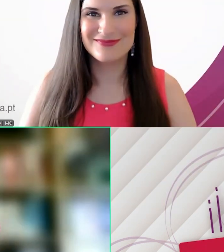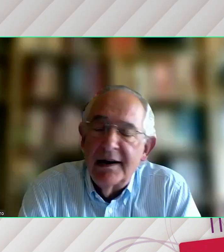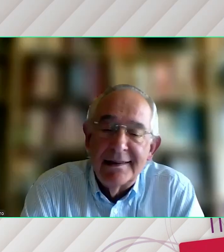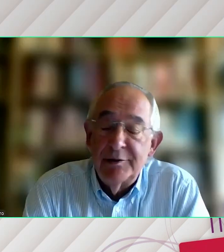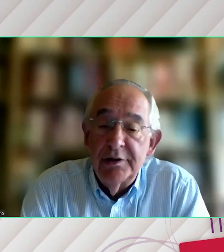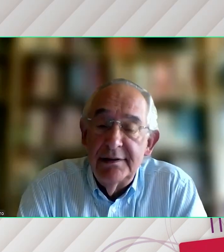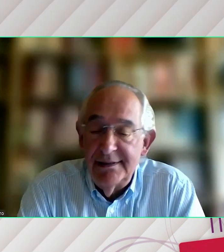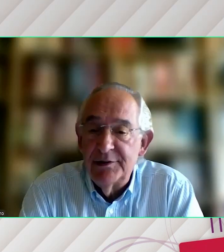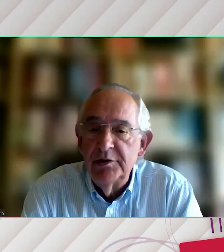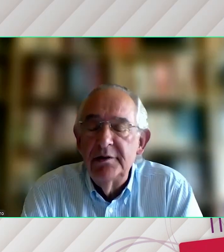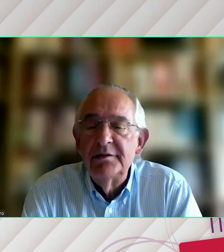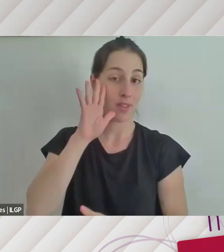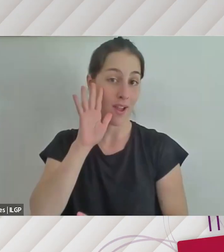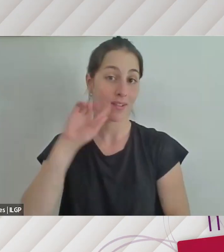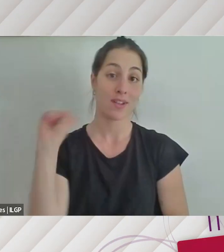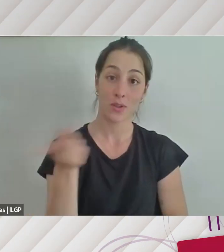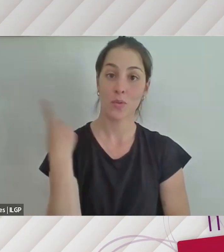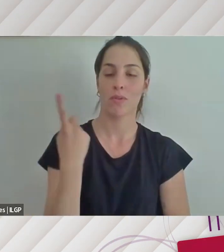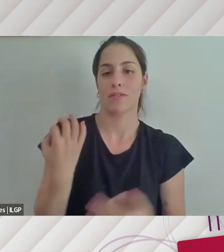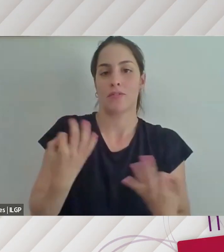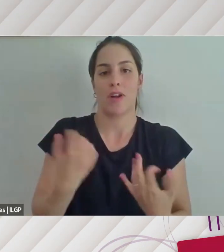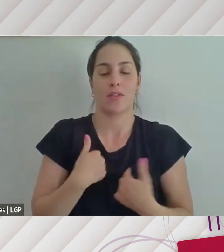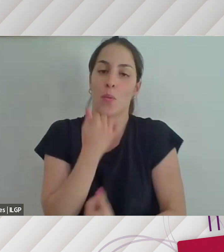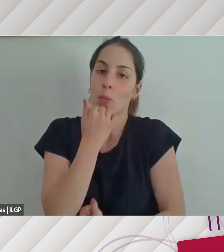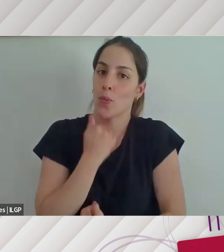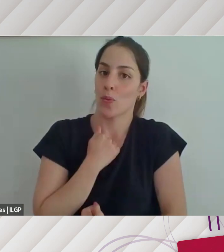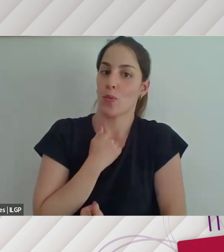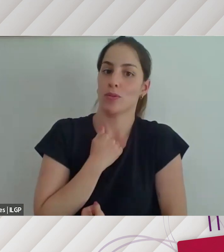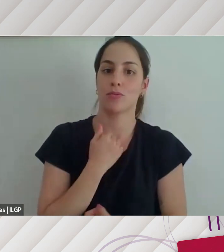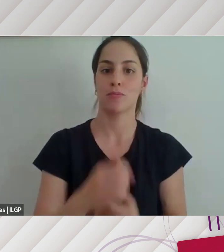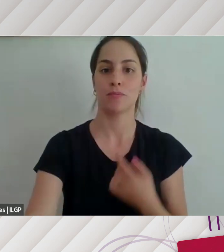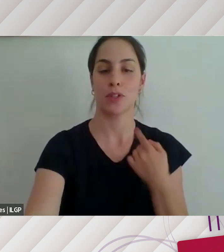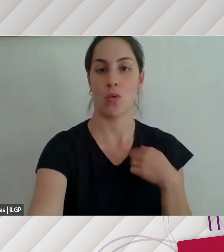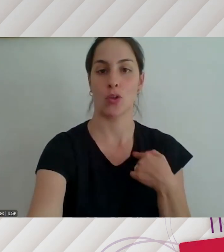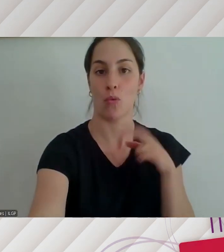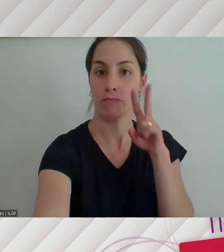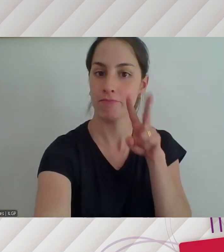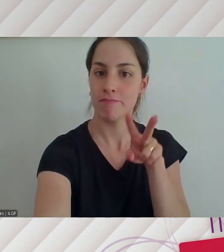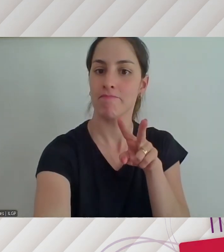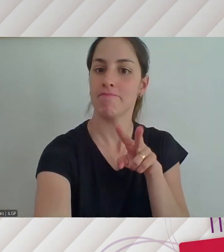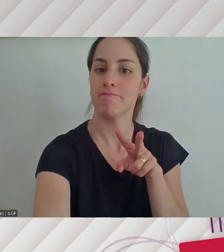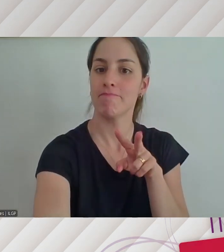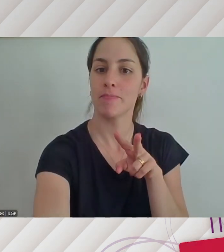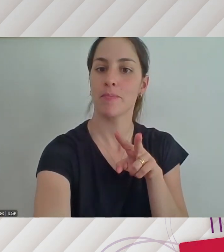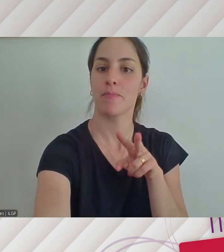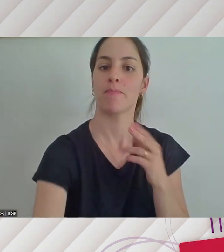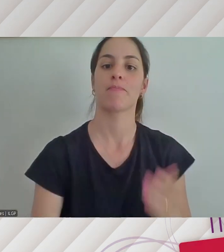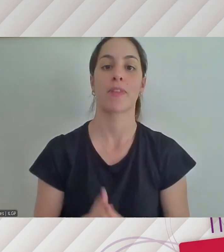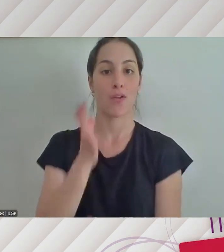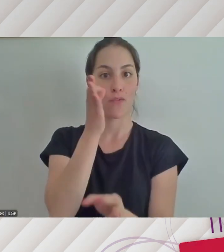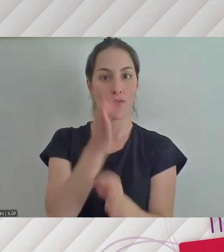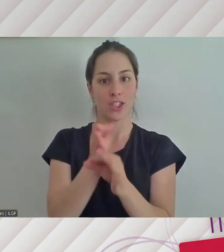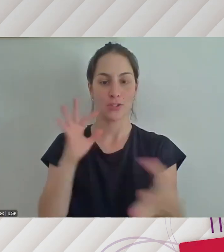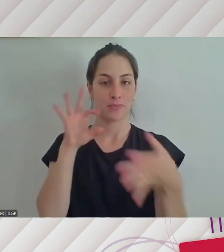Muito boa tarde a todas e a todos. É com muita honra que me associo a esta comemoração dos 46